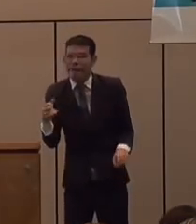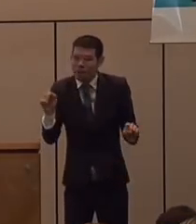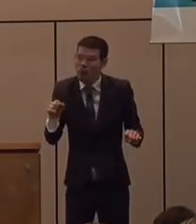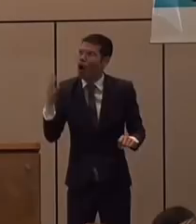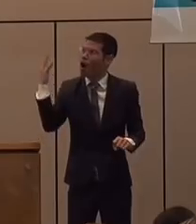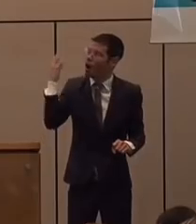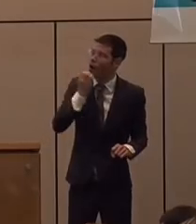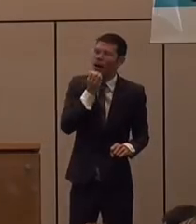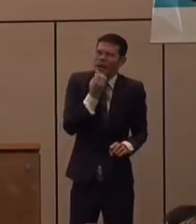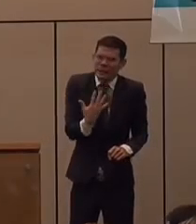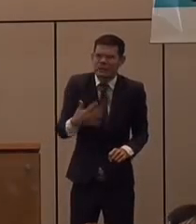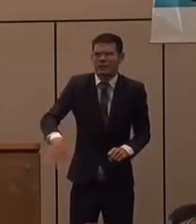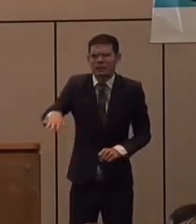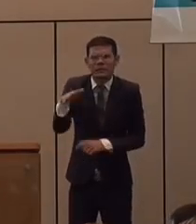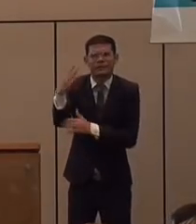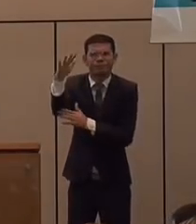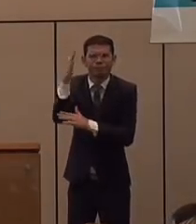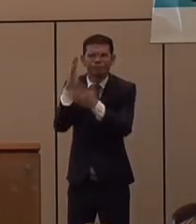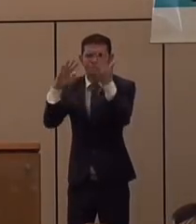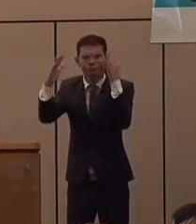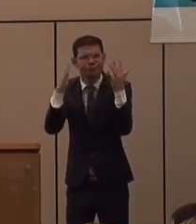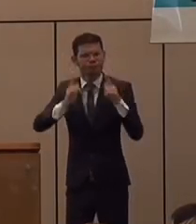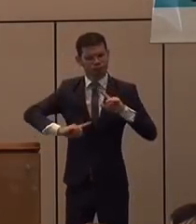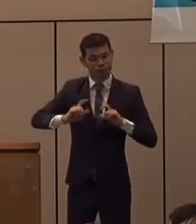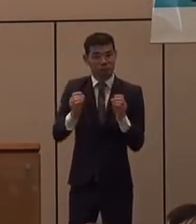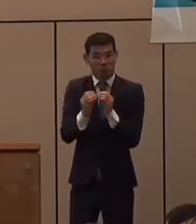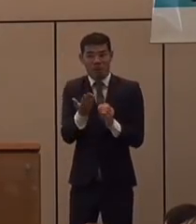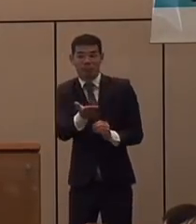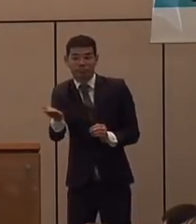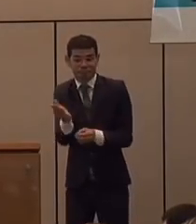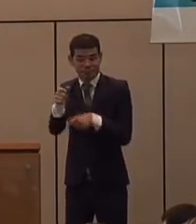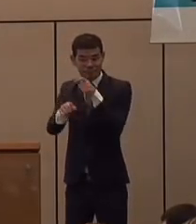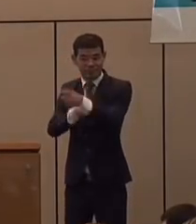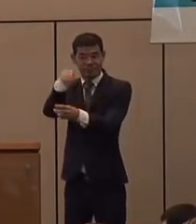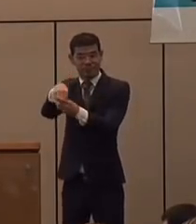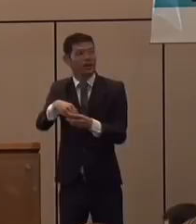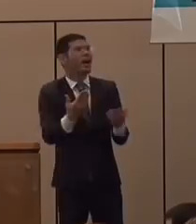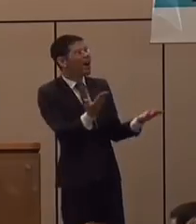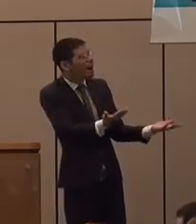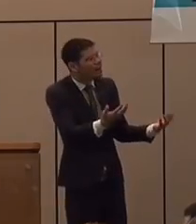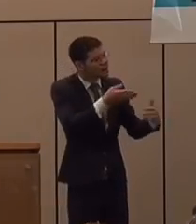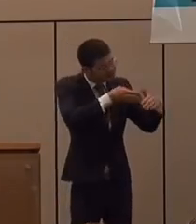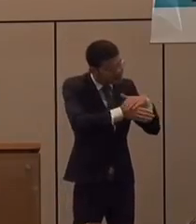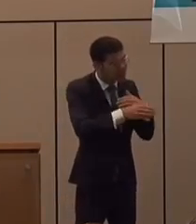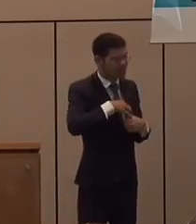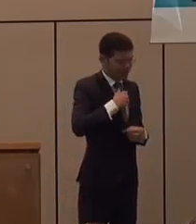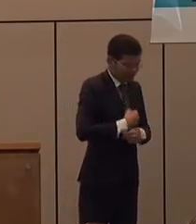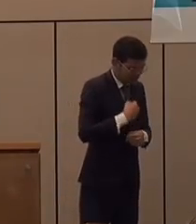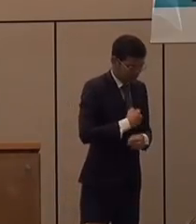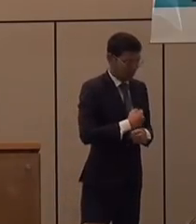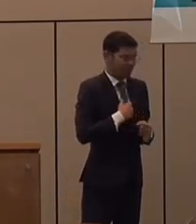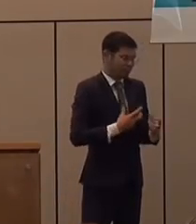para trabajar y que además las personas que se encuentran allí y vincularse a través del turismo a una vida económica productiva